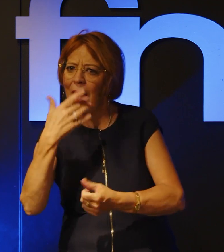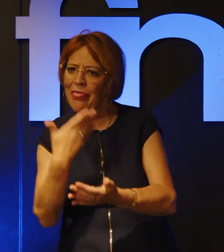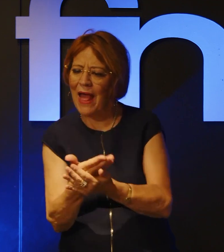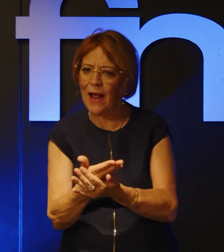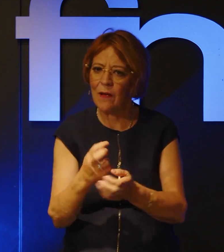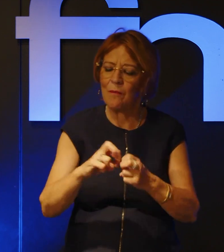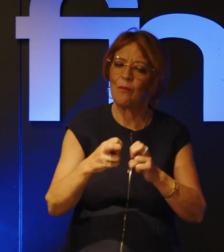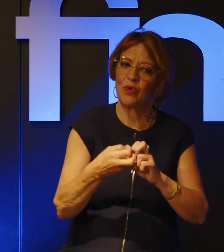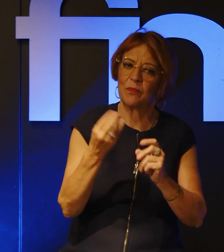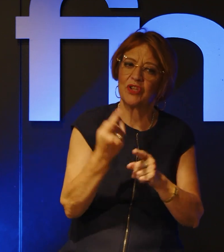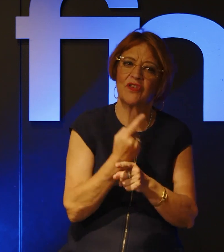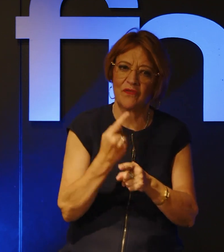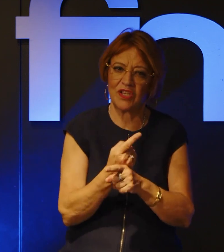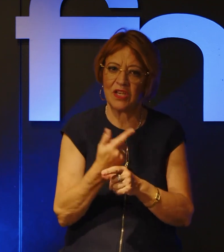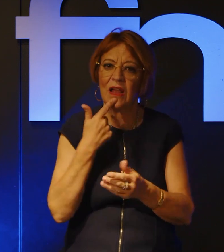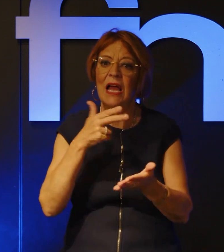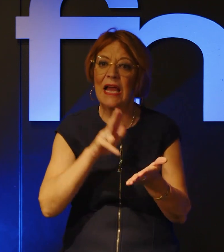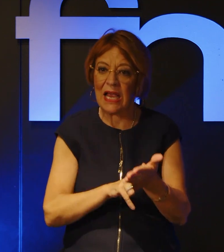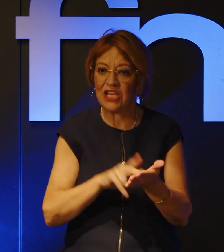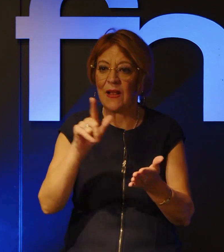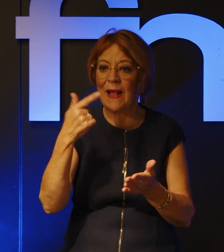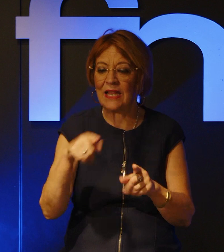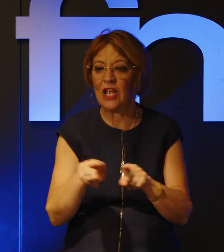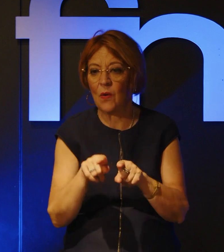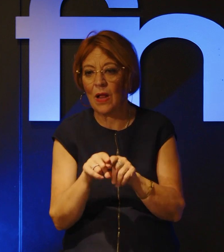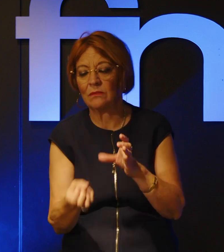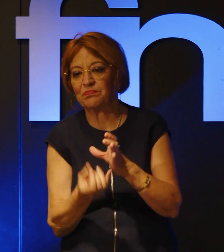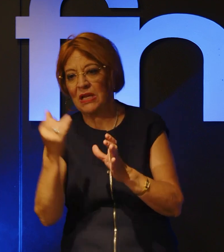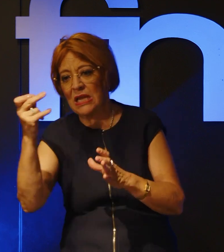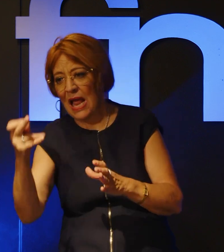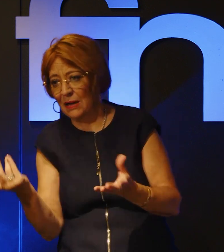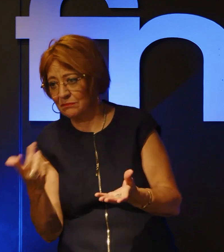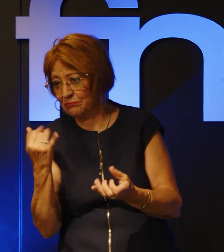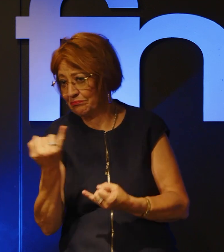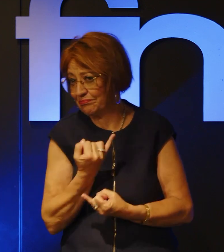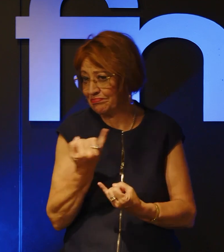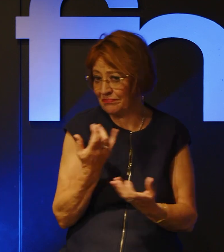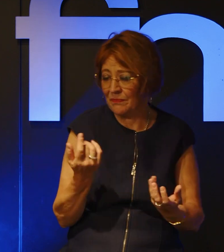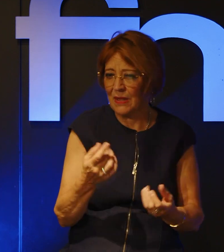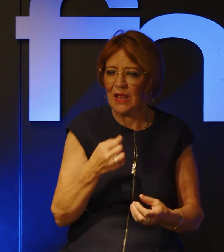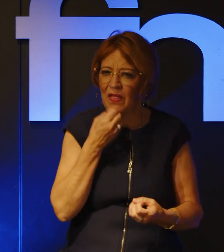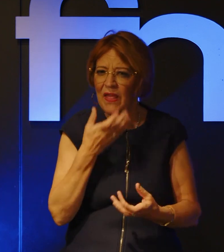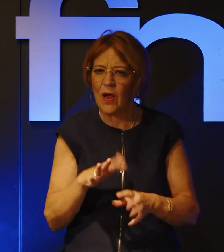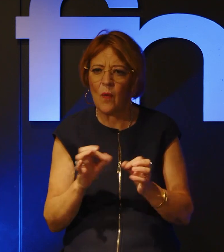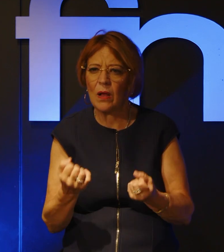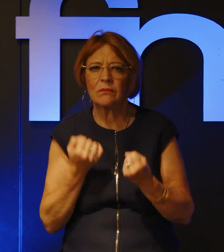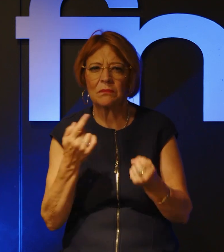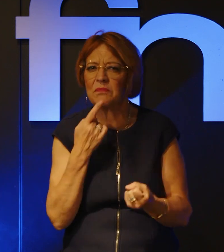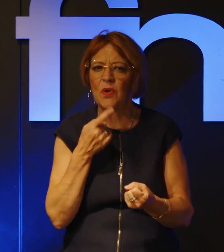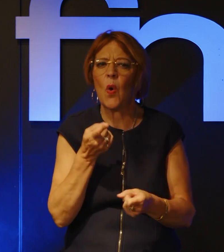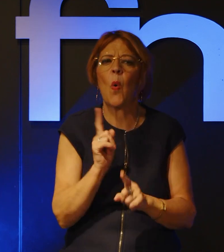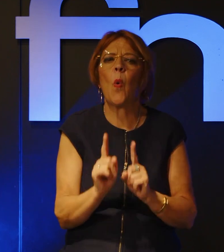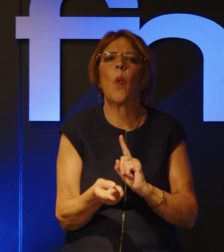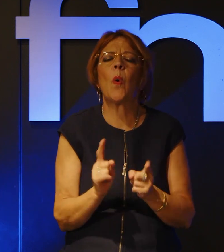problema é que muitas vezes as coisas são reais e lá aparece como criado por I Então isto deixa-nos aqui sem conseguir perceber o